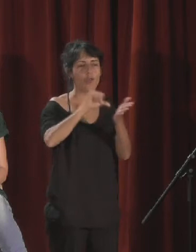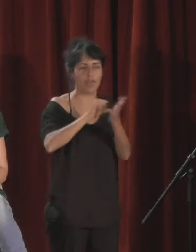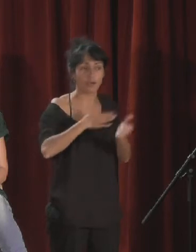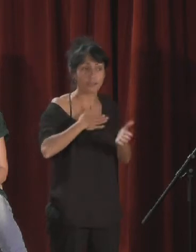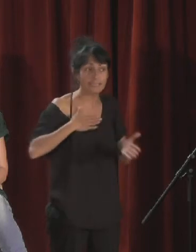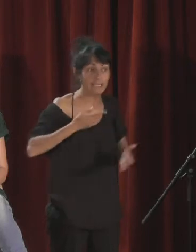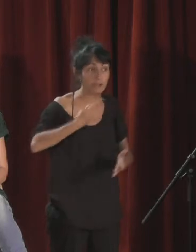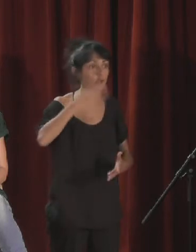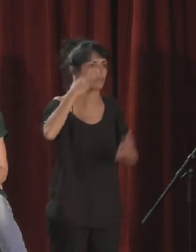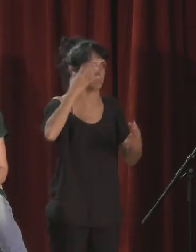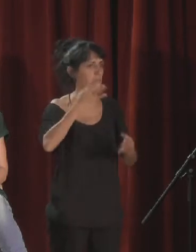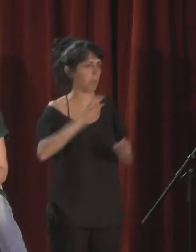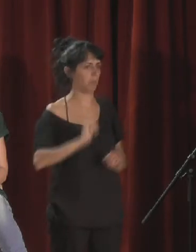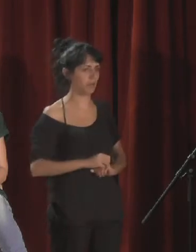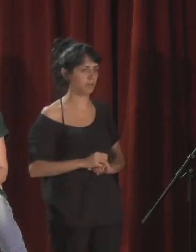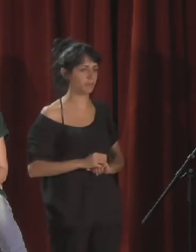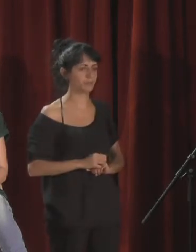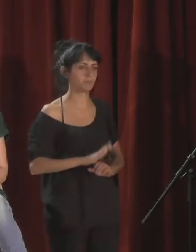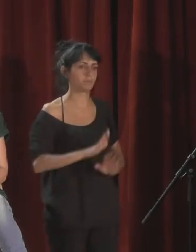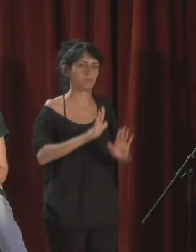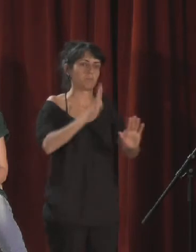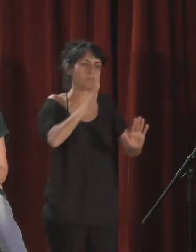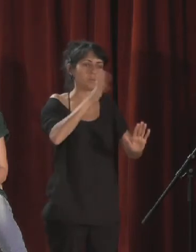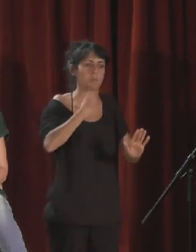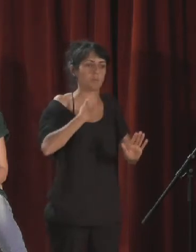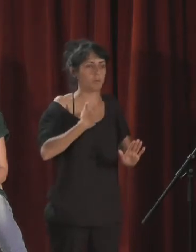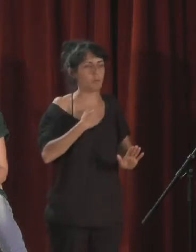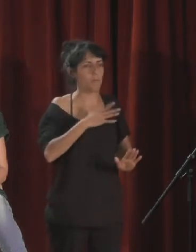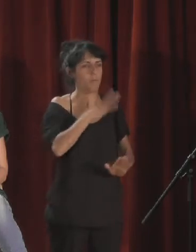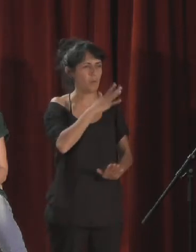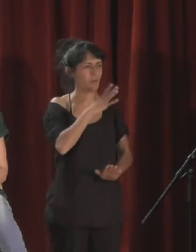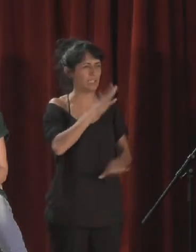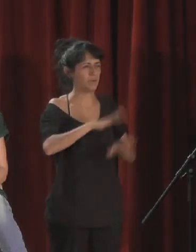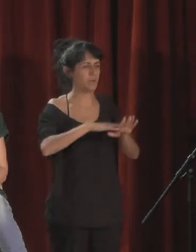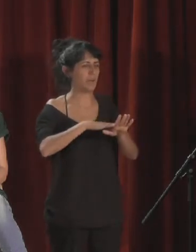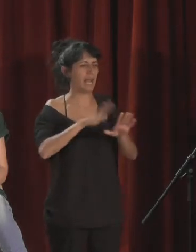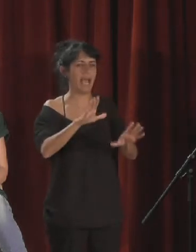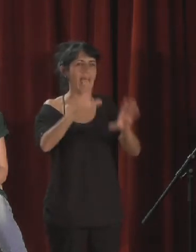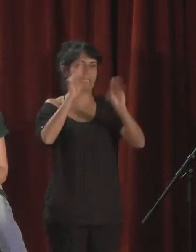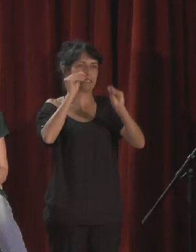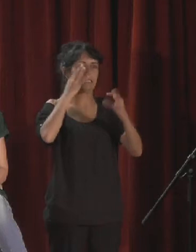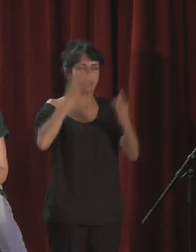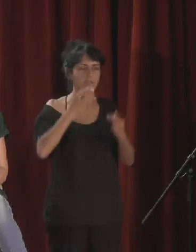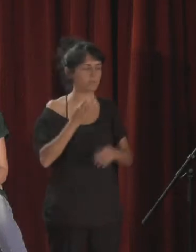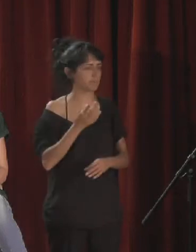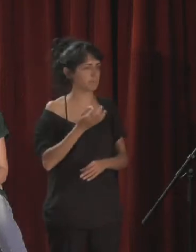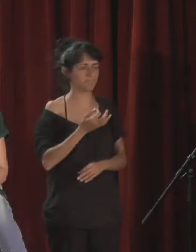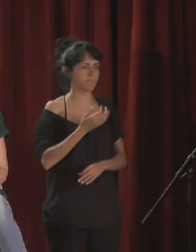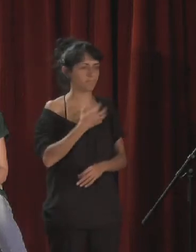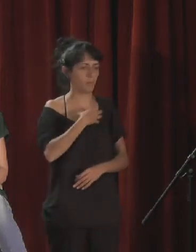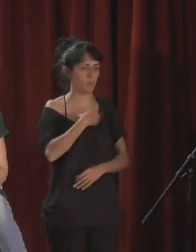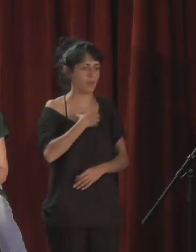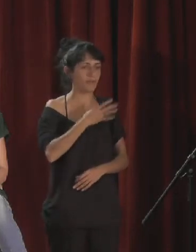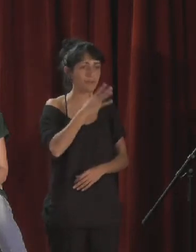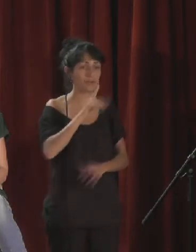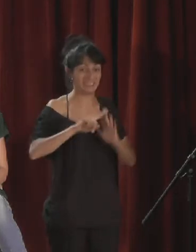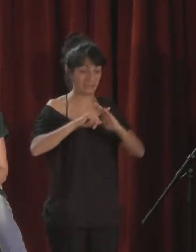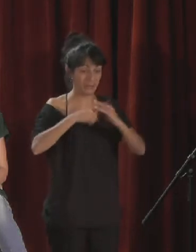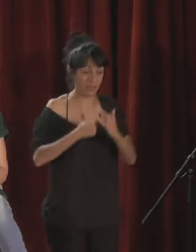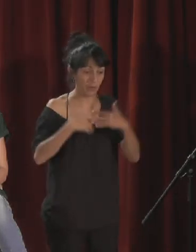non encontro ningún motivo para poder creelos. A situación é a que é. A situación é que temos